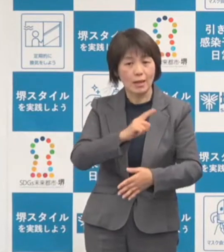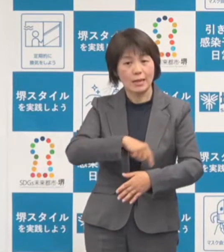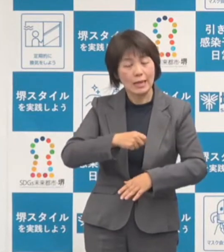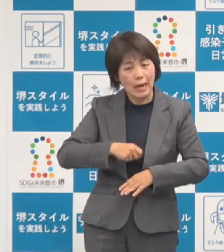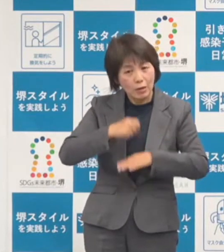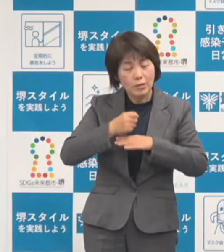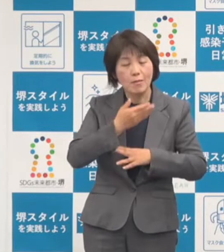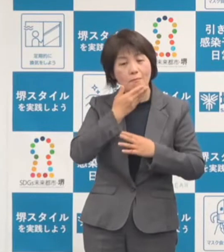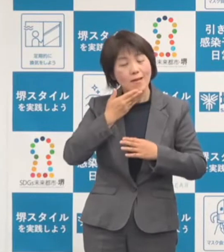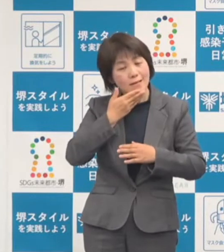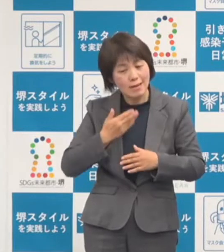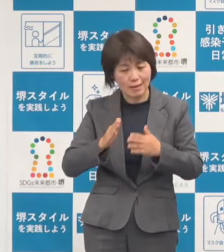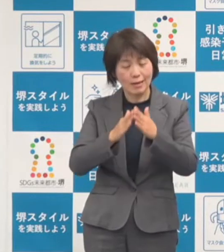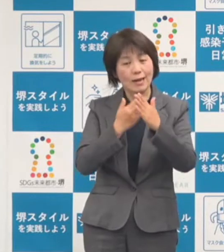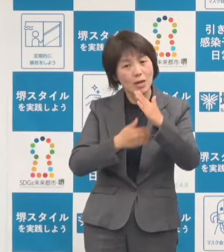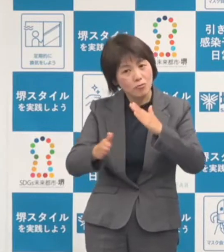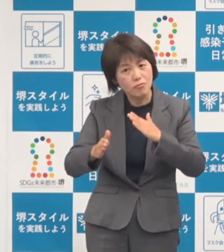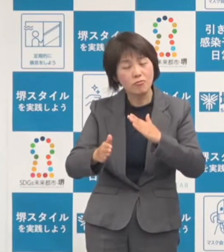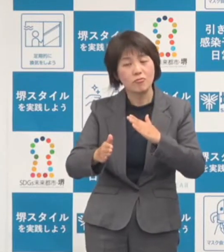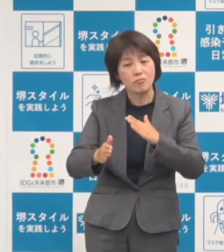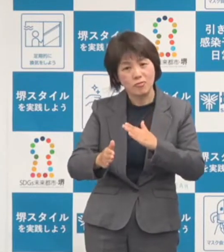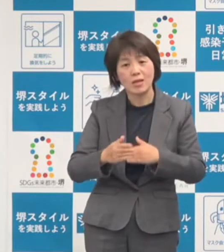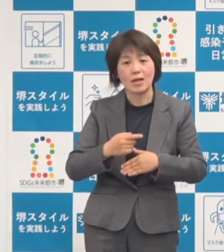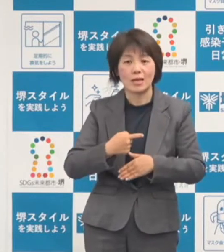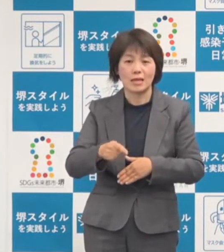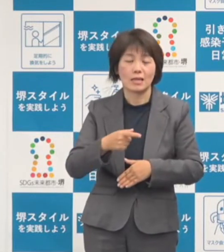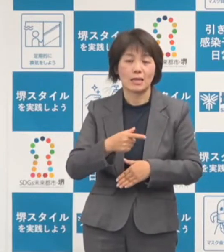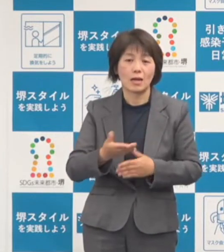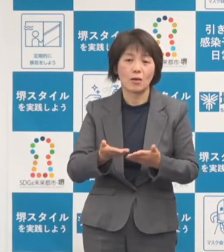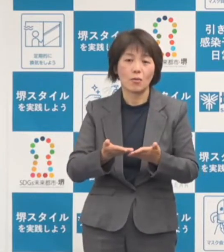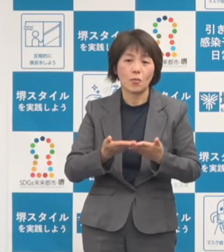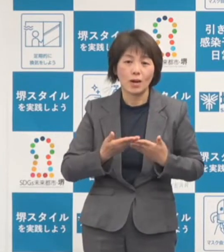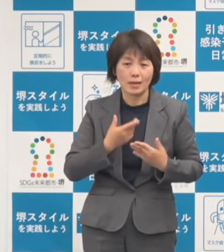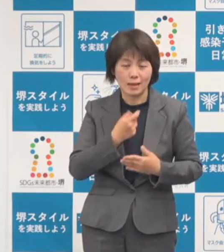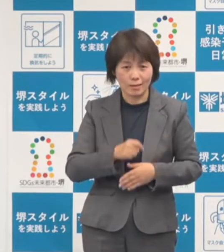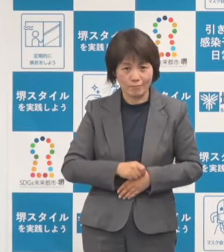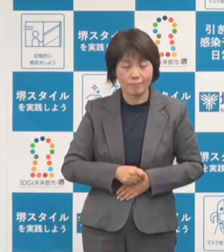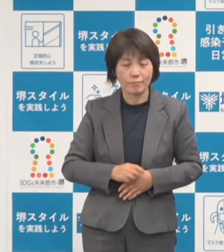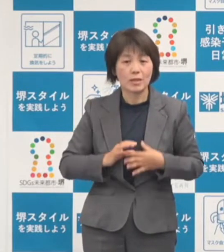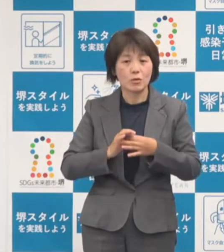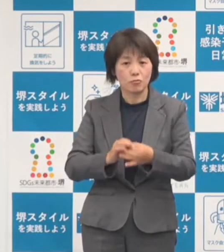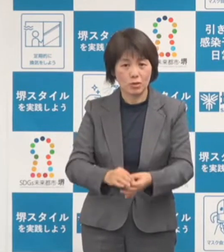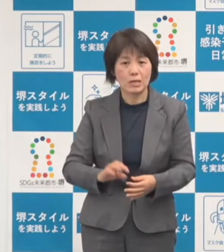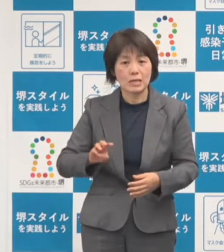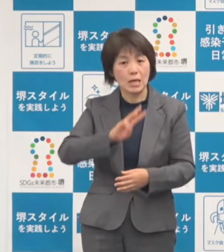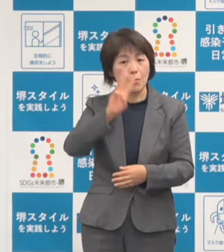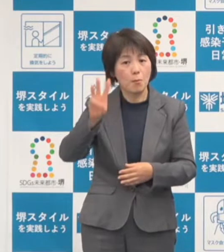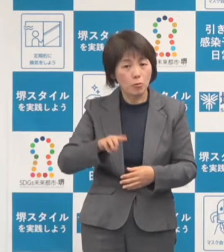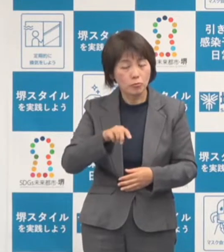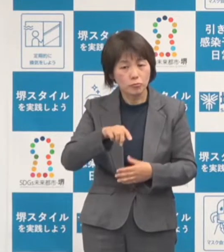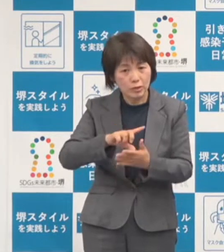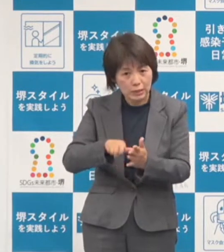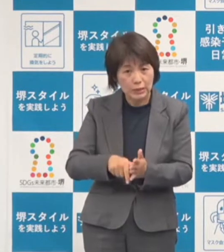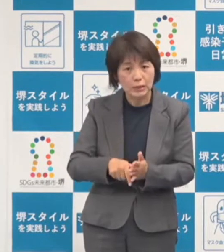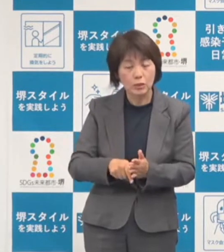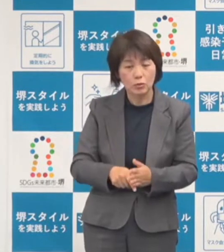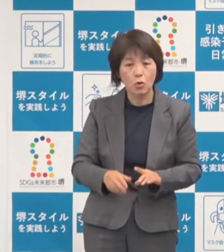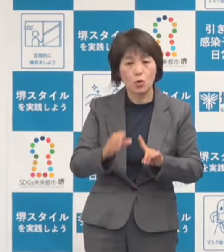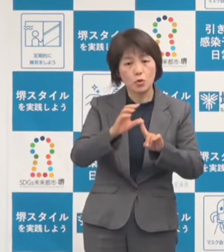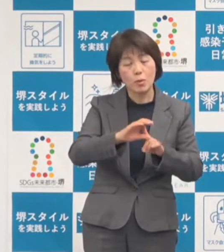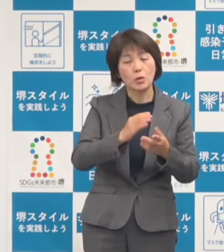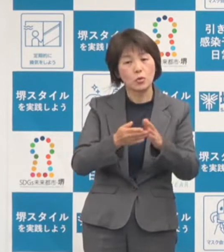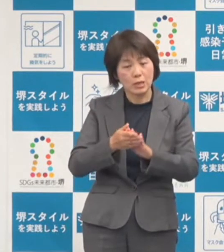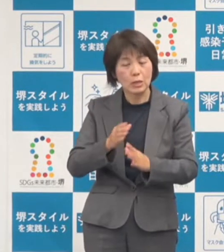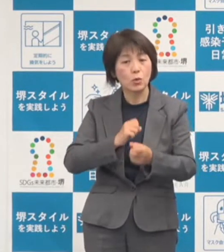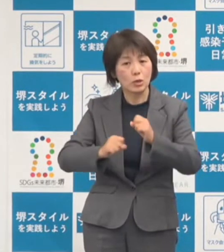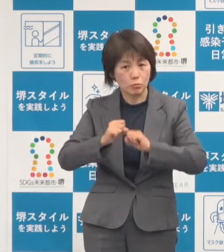に外出をしていただきたいと考えております。引き続き仙北ニュータウン地域でのスマート市の取り組み、民間の皆様